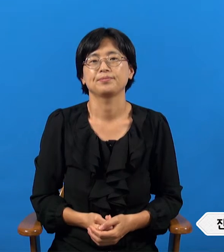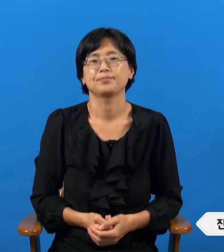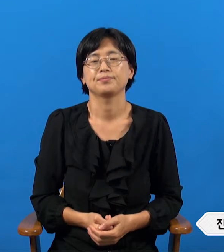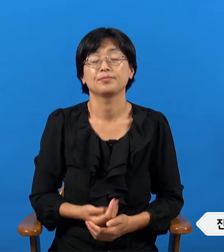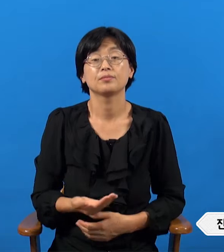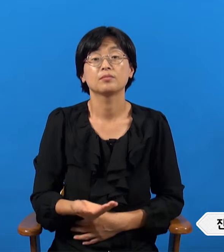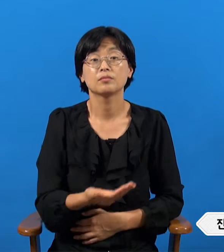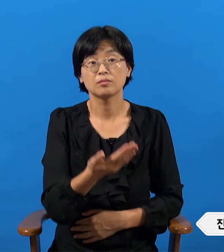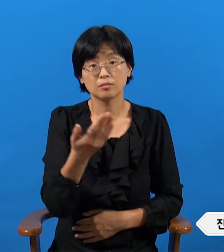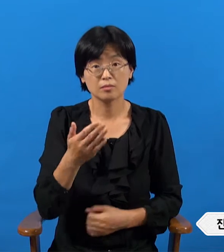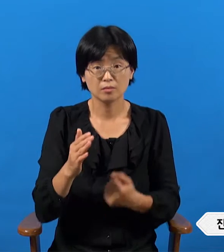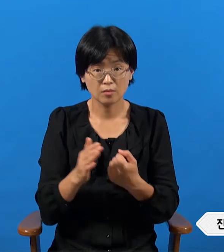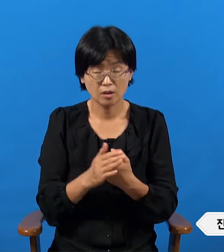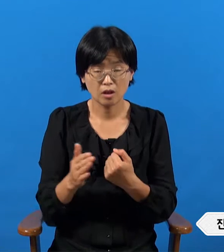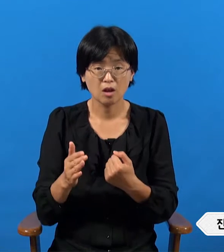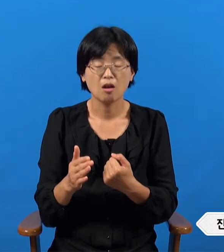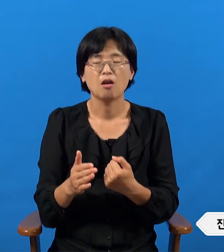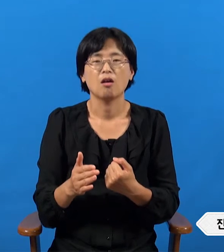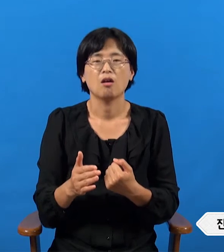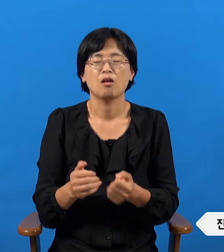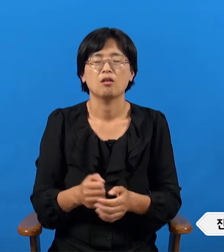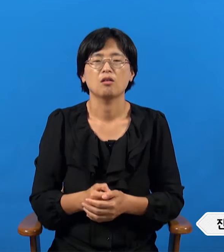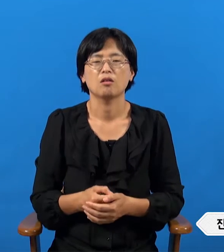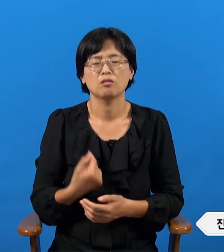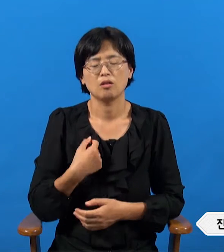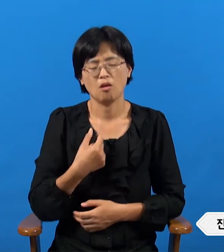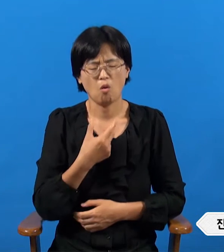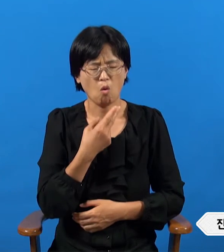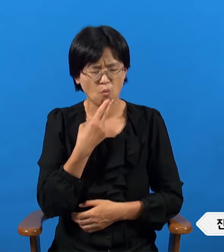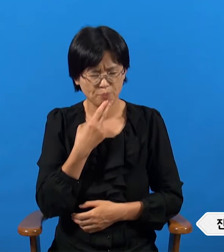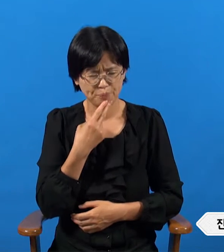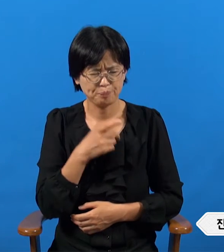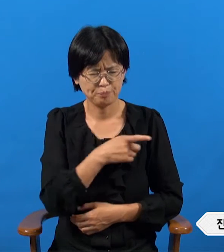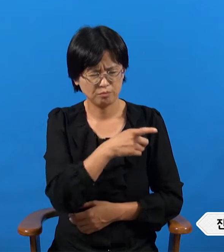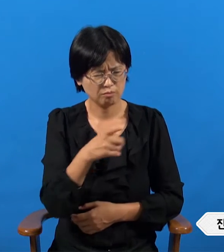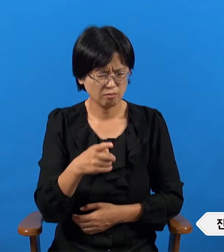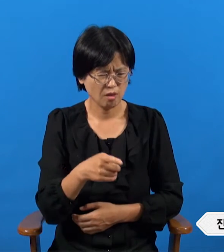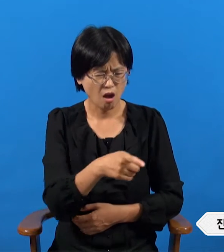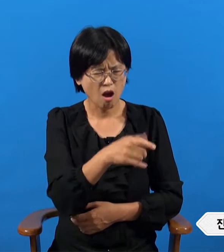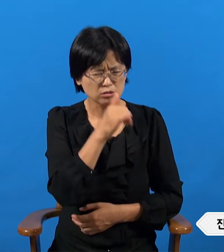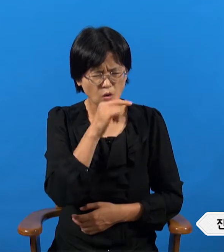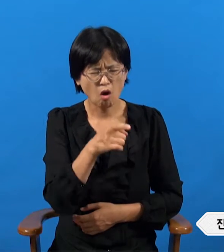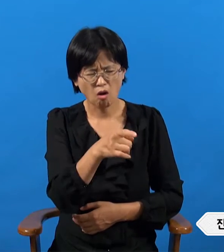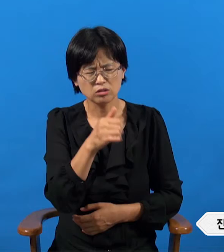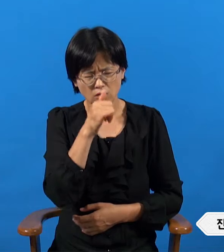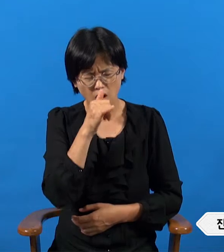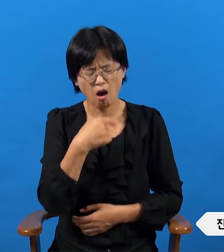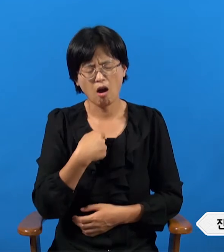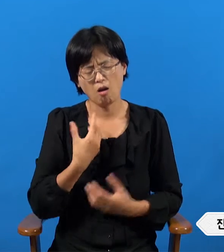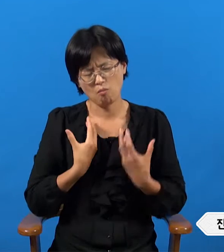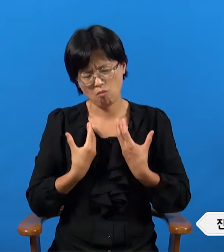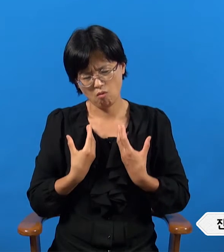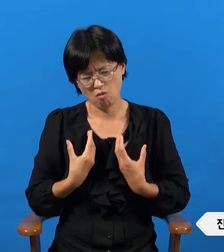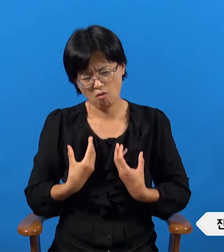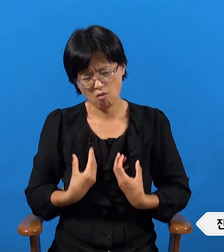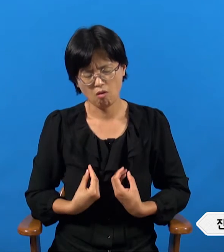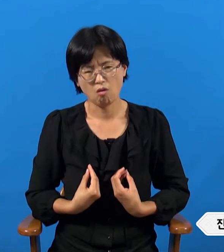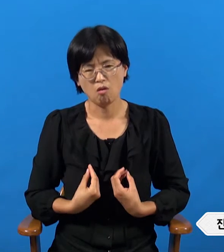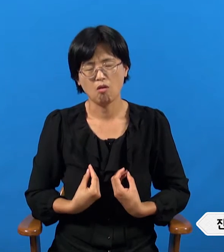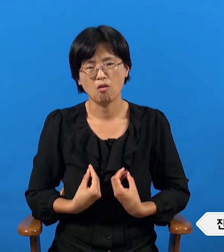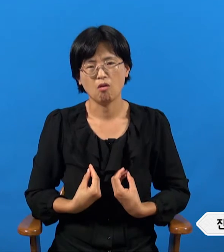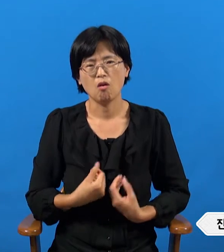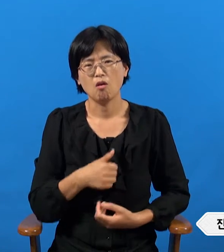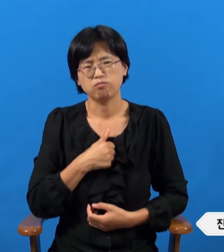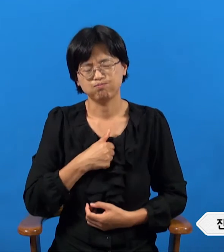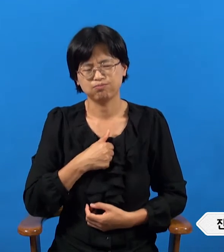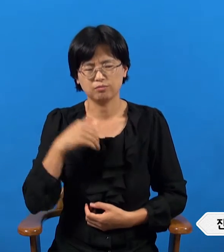그래서 우리는 내게 없는 것을 가지고 있는 자들을 바라보며 열등감 가운데 시달립니다. 내가 다른